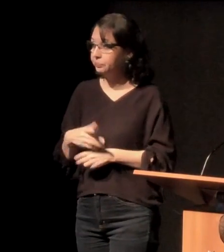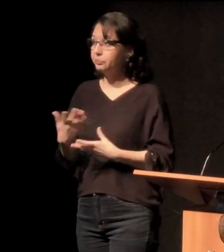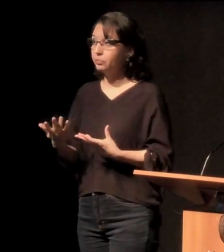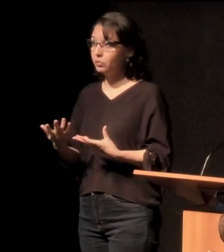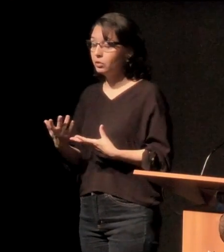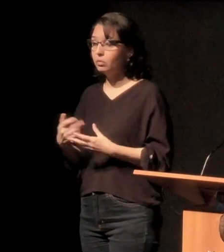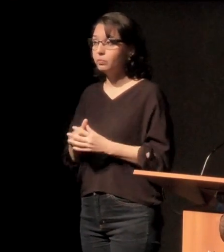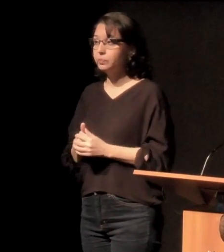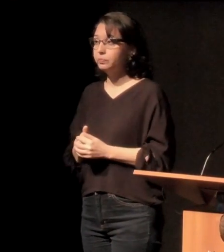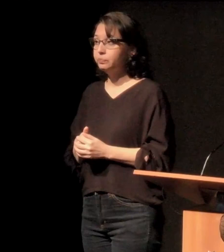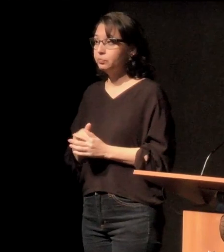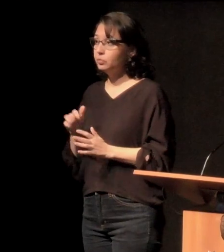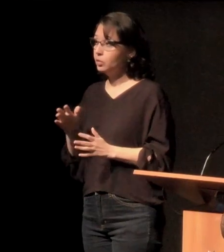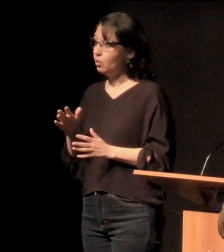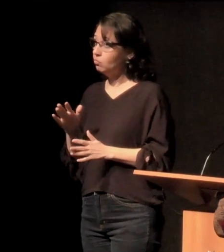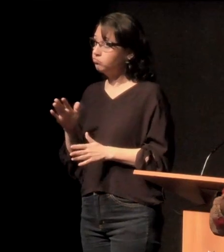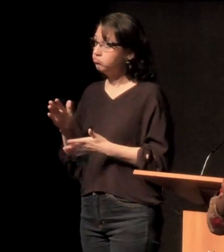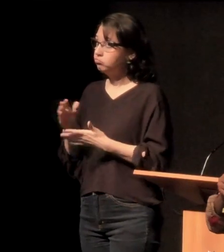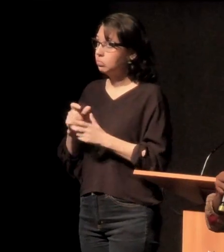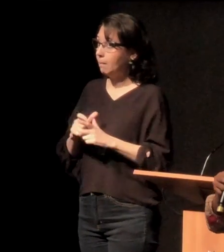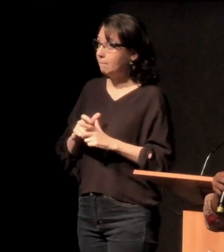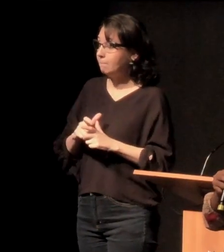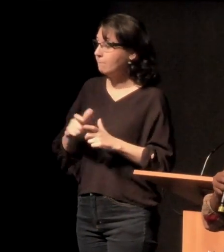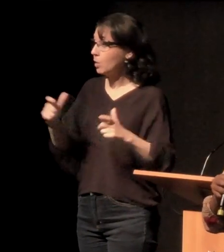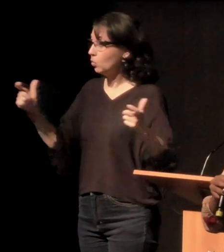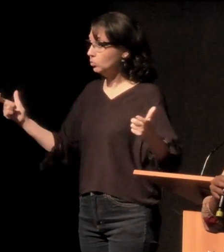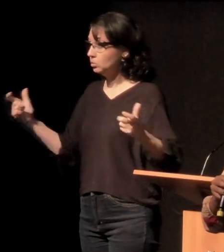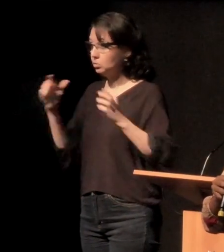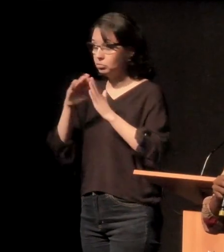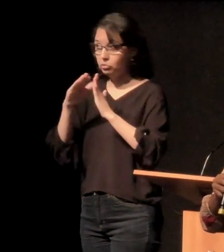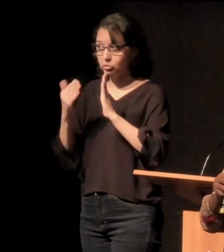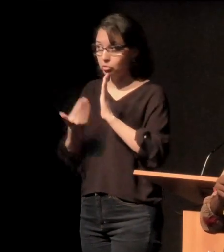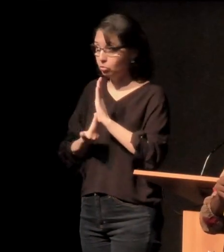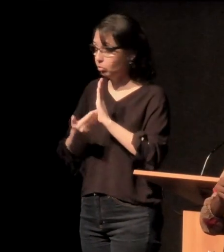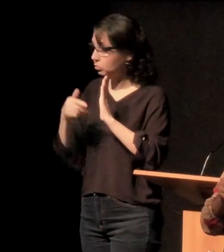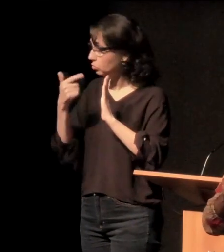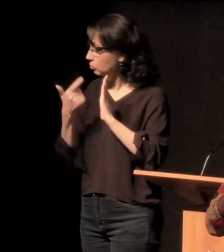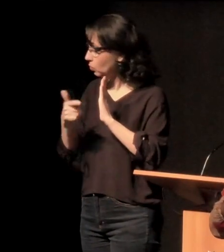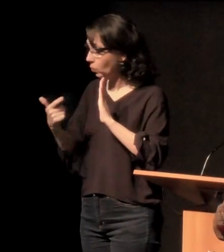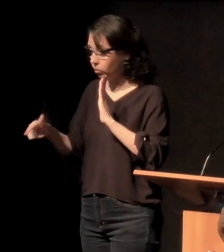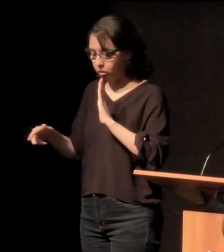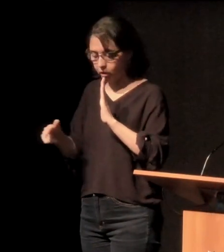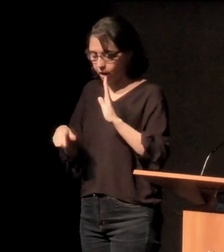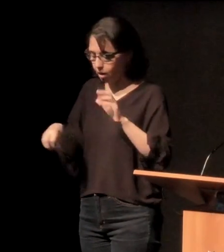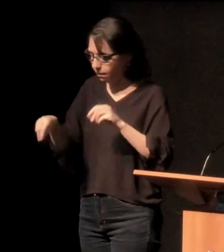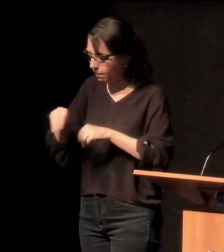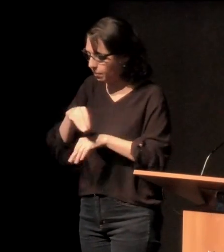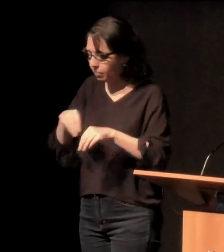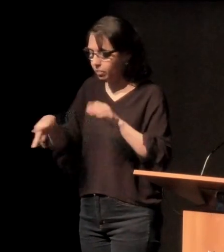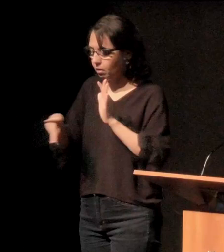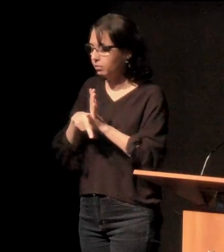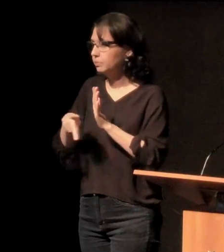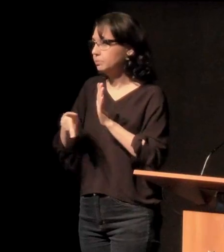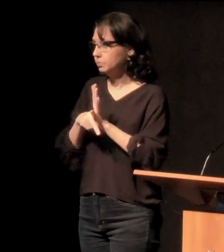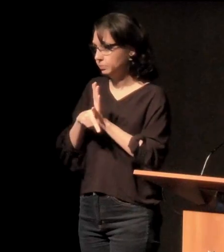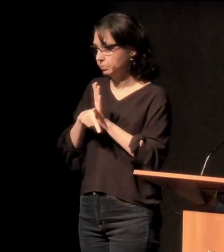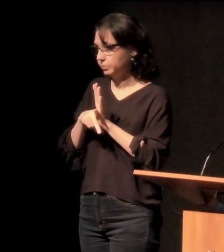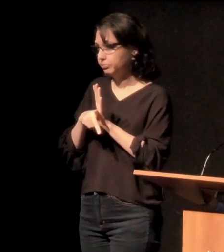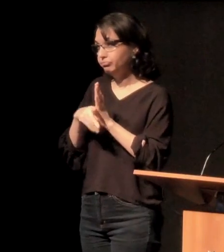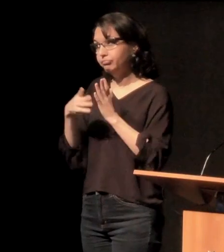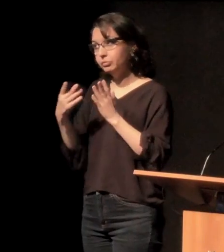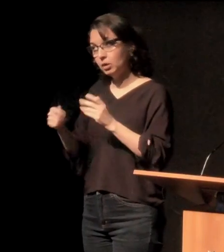a maior parte dos quilombos nos estão Então se a gente pega a lei né olha para ela e tenta